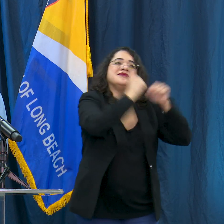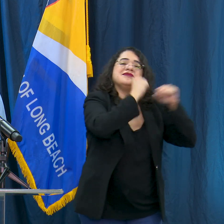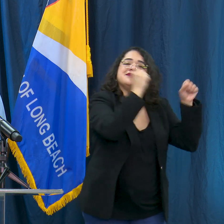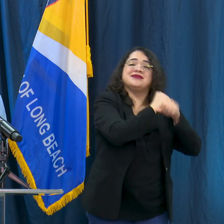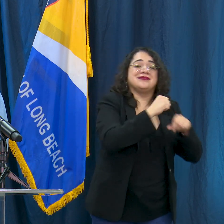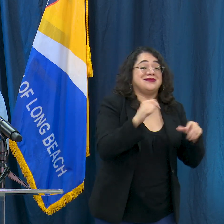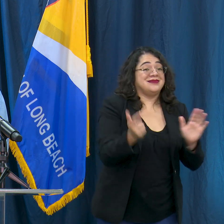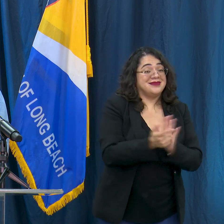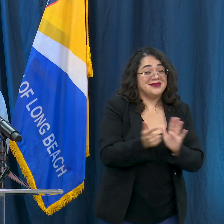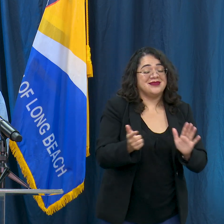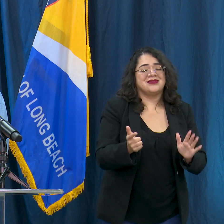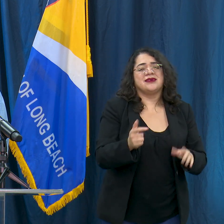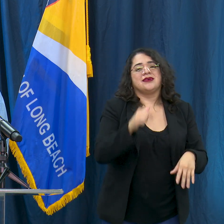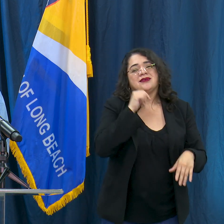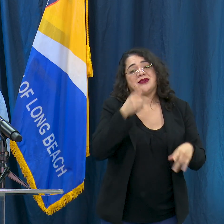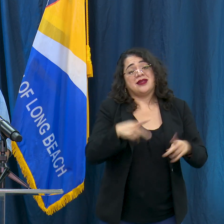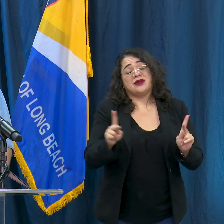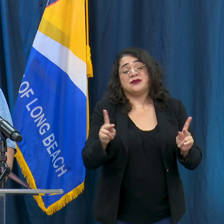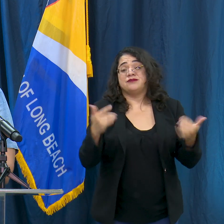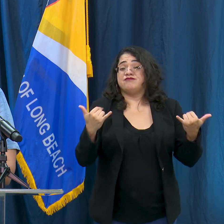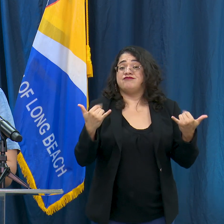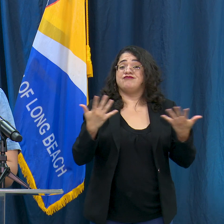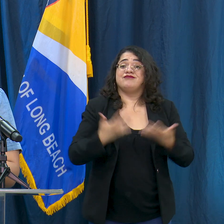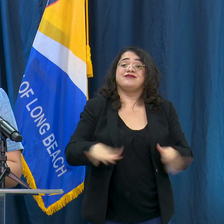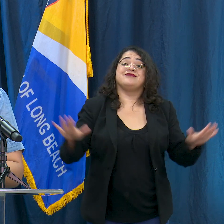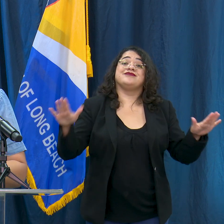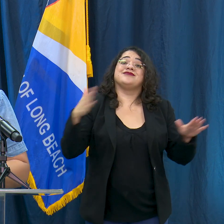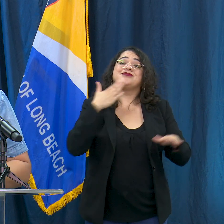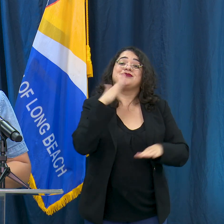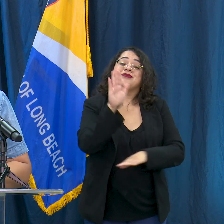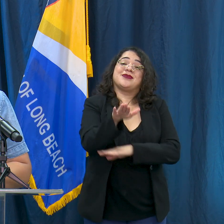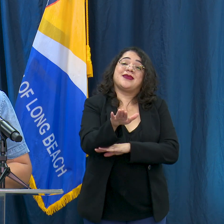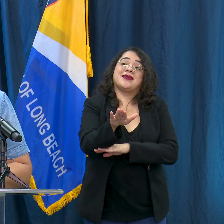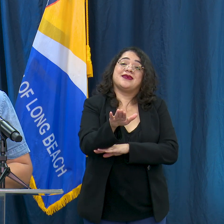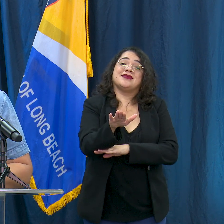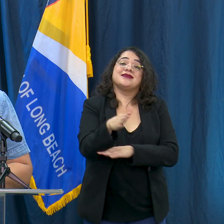artificiales. Esa es toda la información por hoy. Muy buenas tardes.